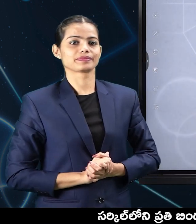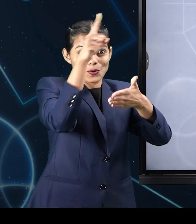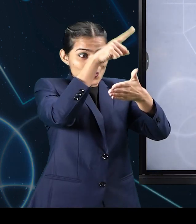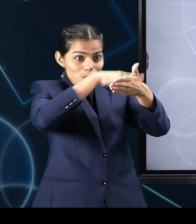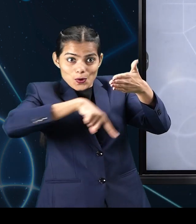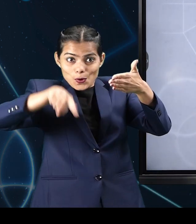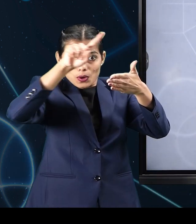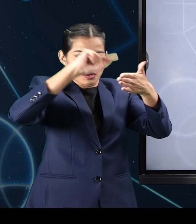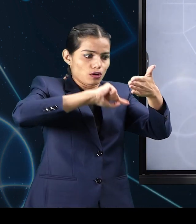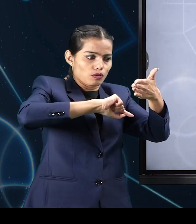సెకండ్.